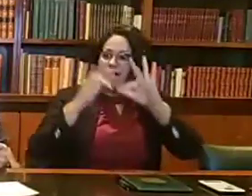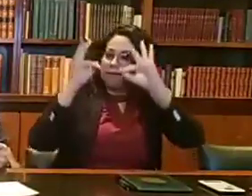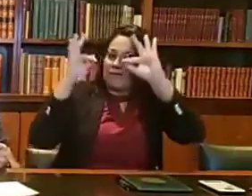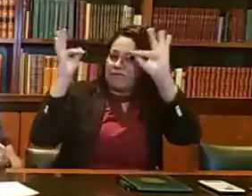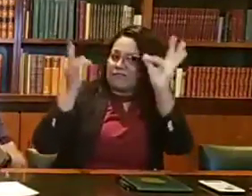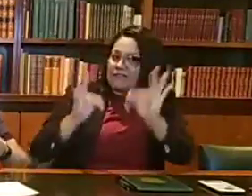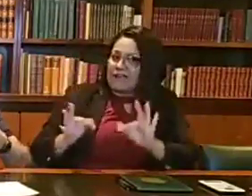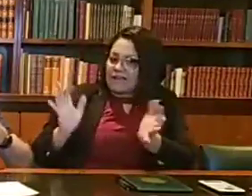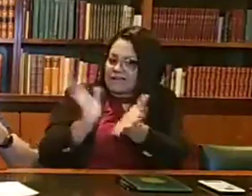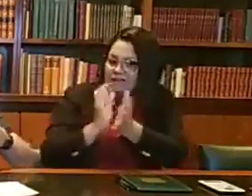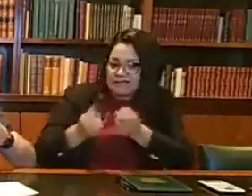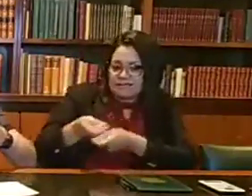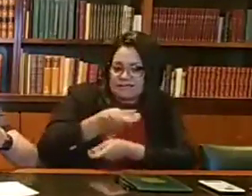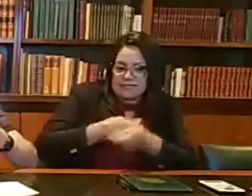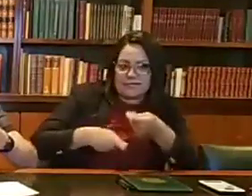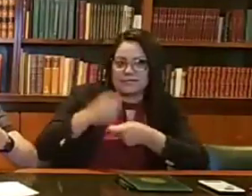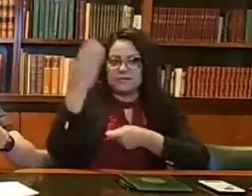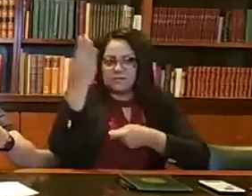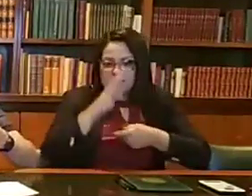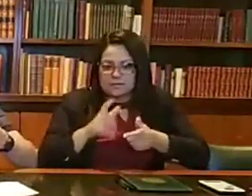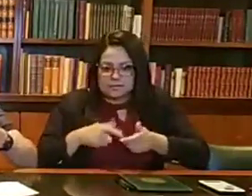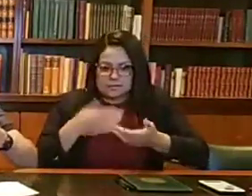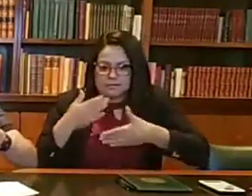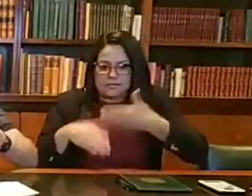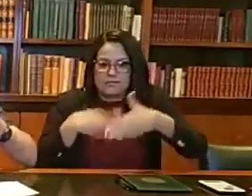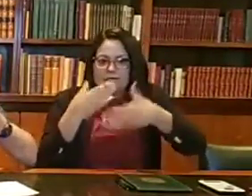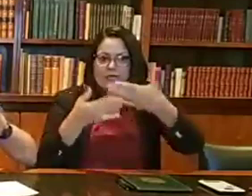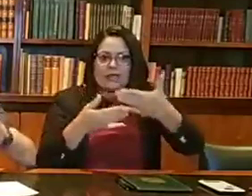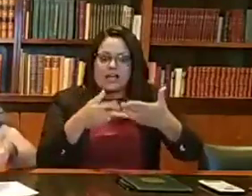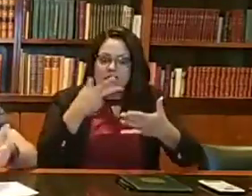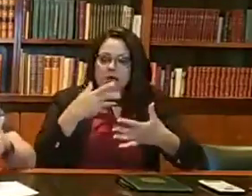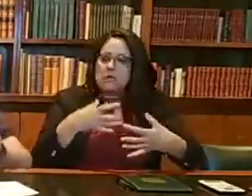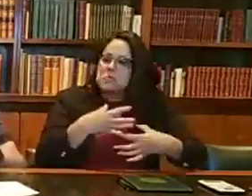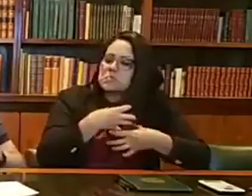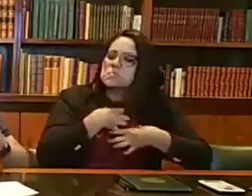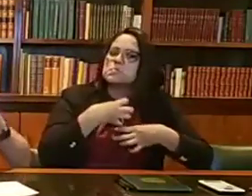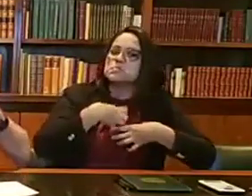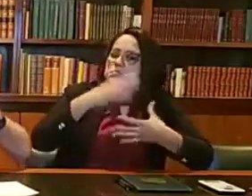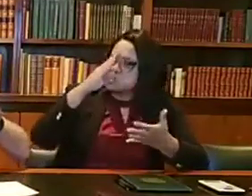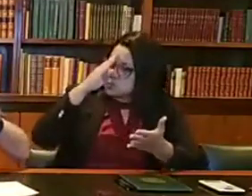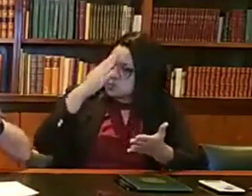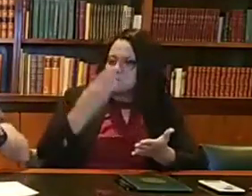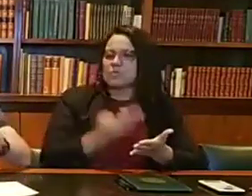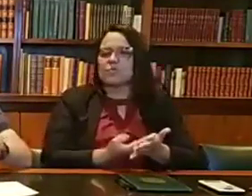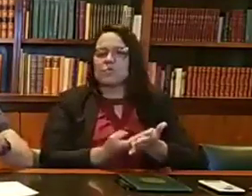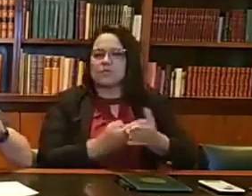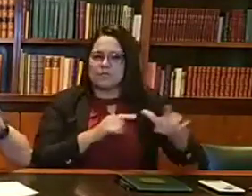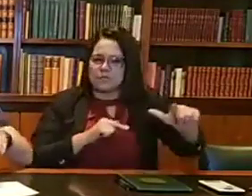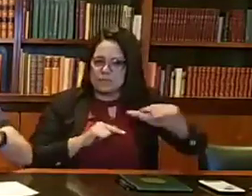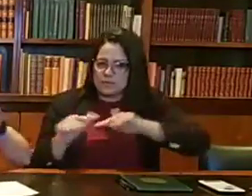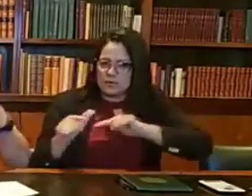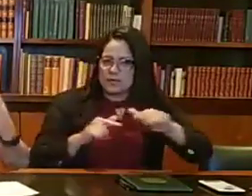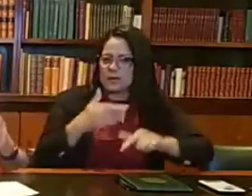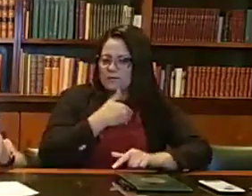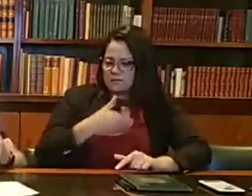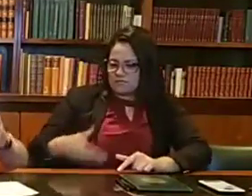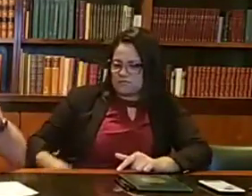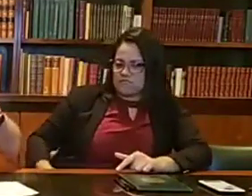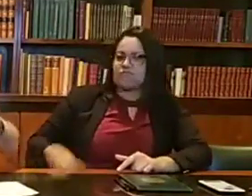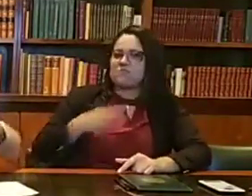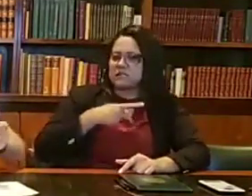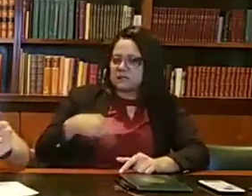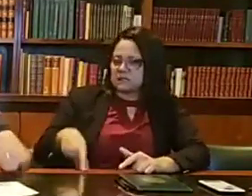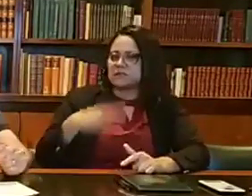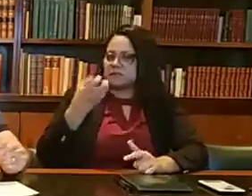Brasil. Tá? Eles estão nunca sentindo tanta confiança no trabalho do governo como um